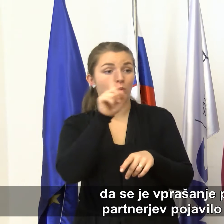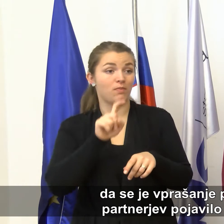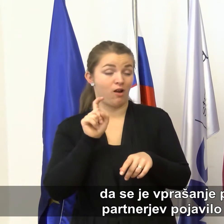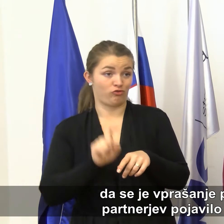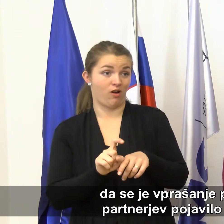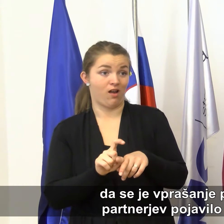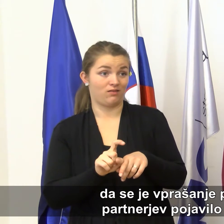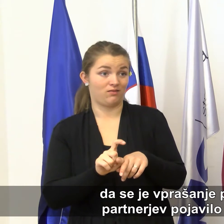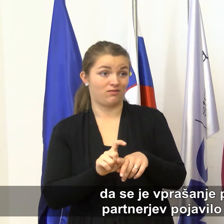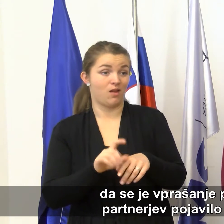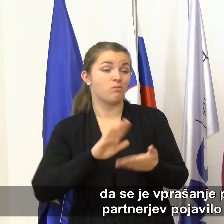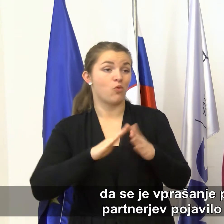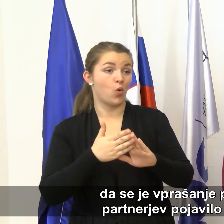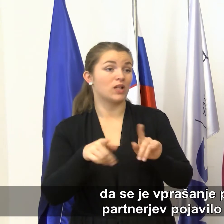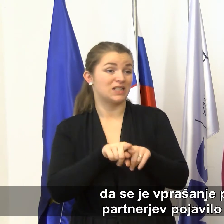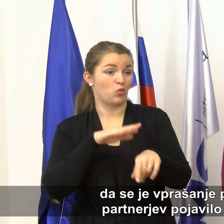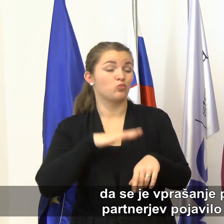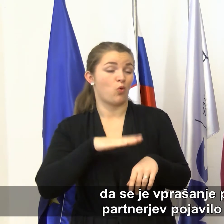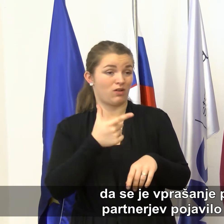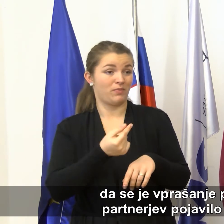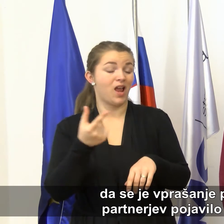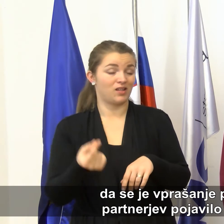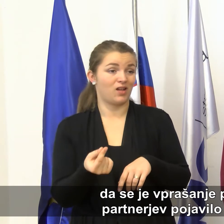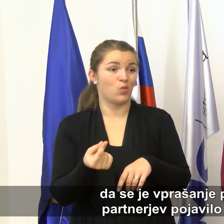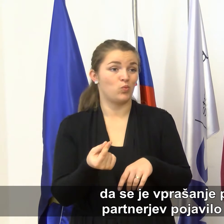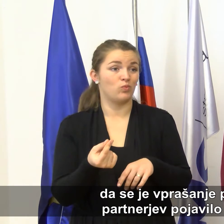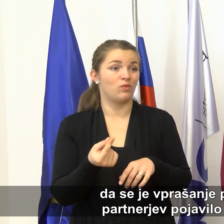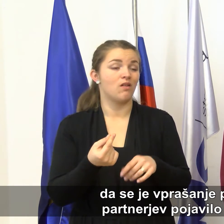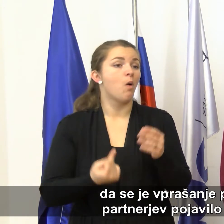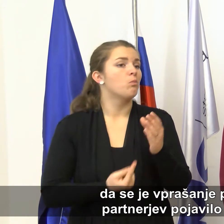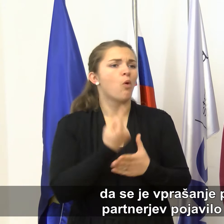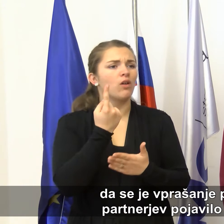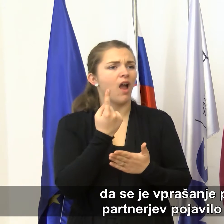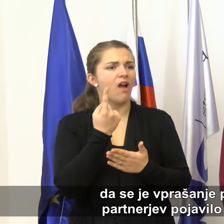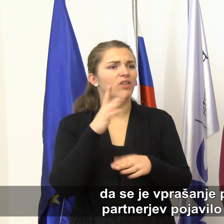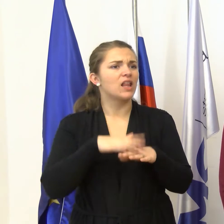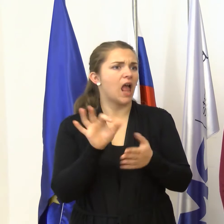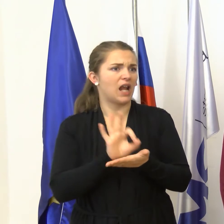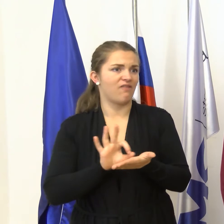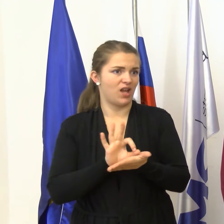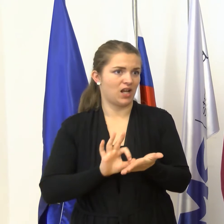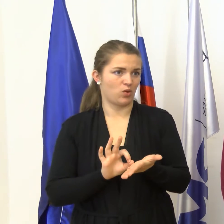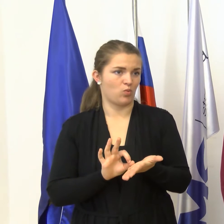vprašanje porok istospolnih partnerjev pojavilo na referendumu.